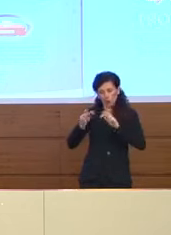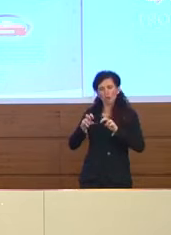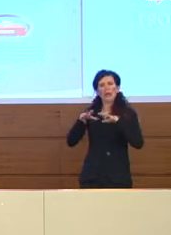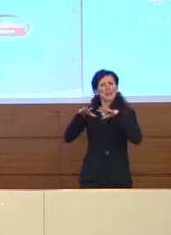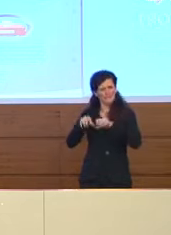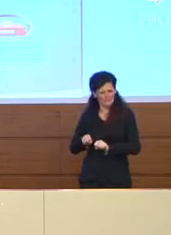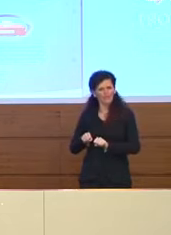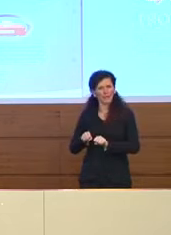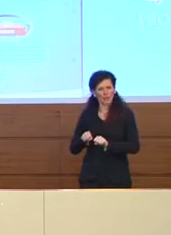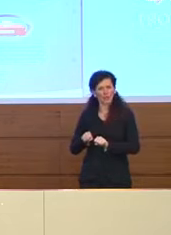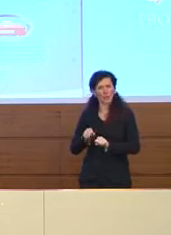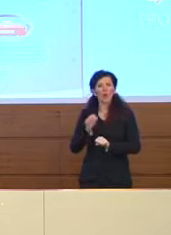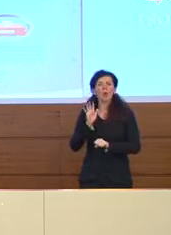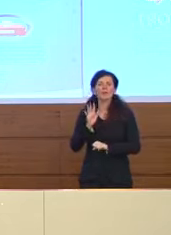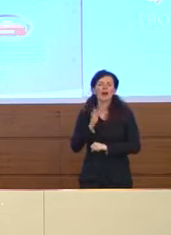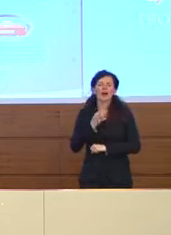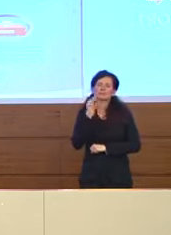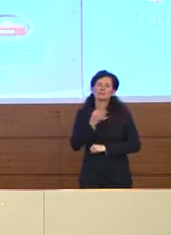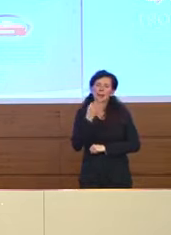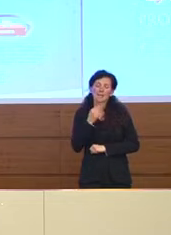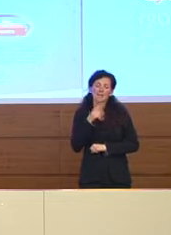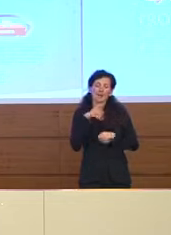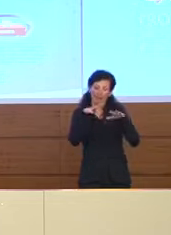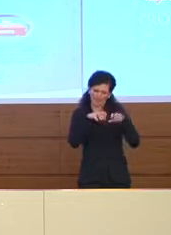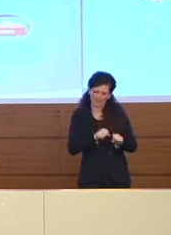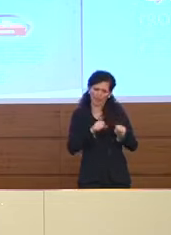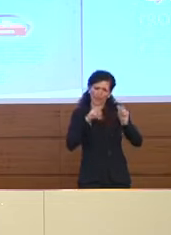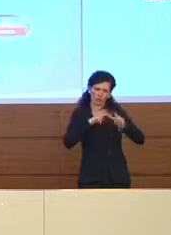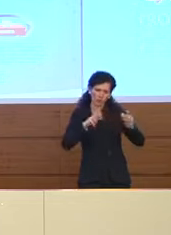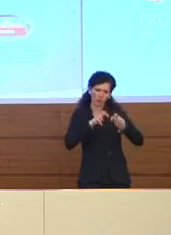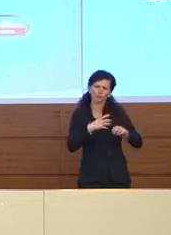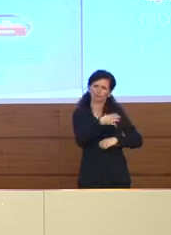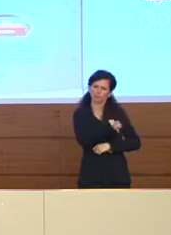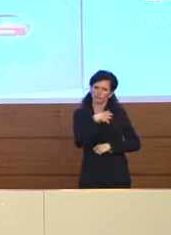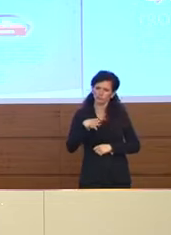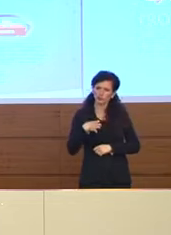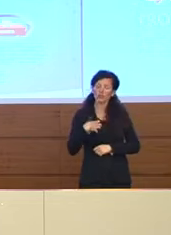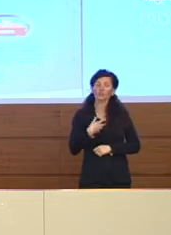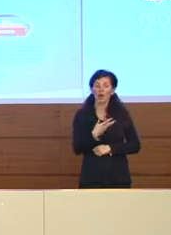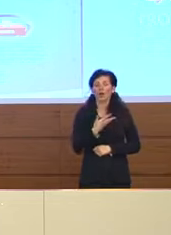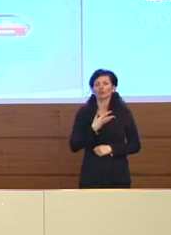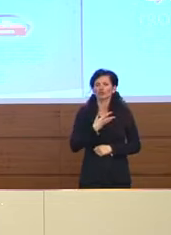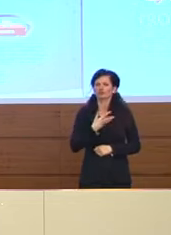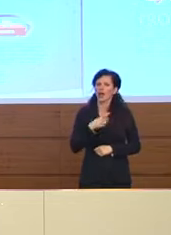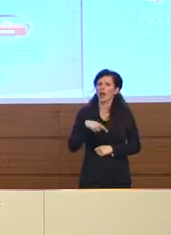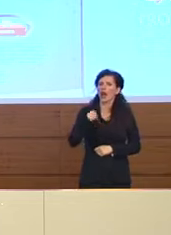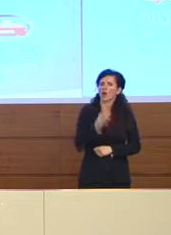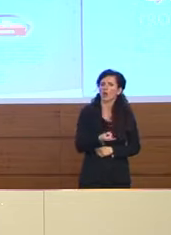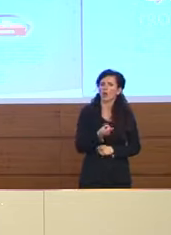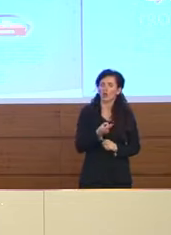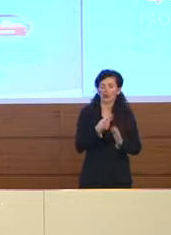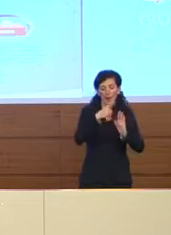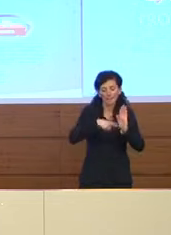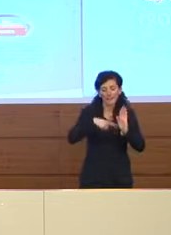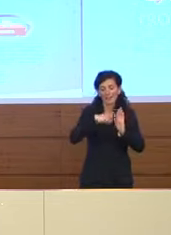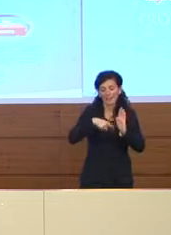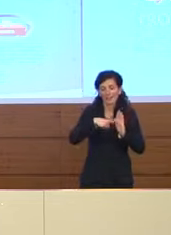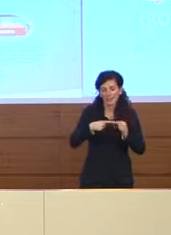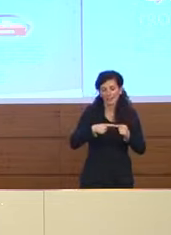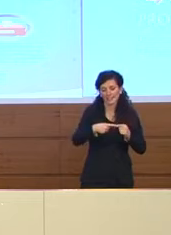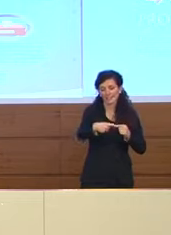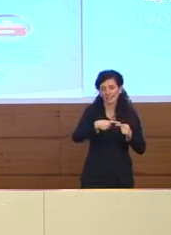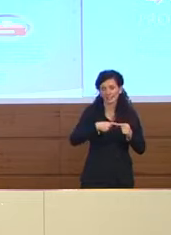bisogna appunto dire chiaramente che esistono ancora dei mesi prima di poter